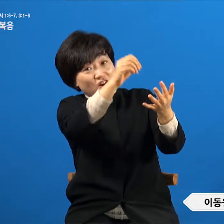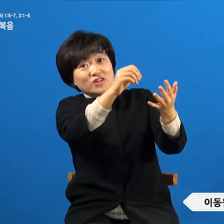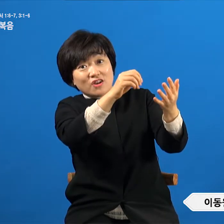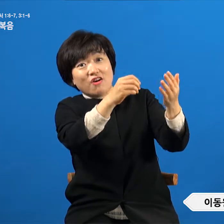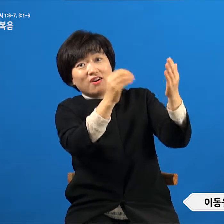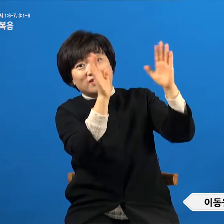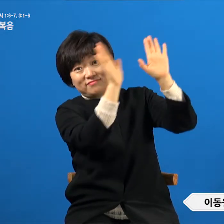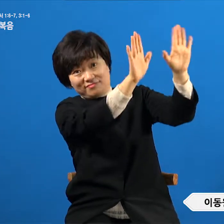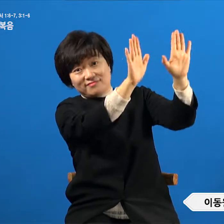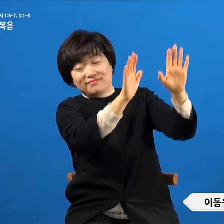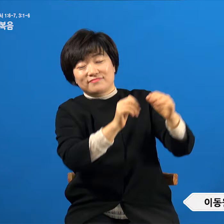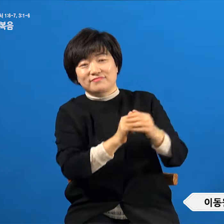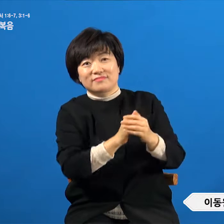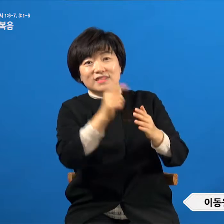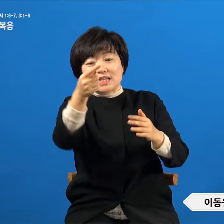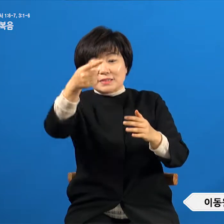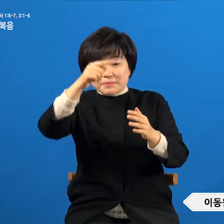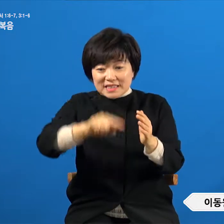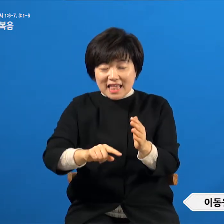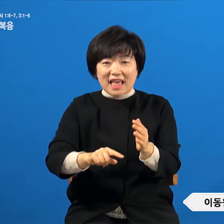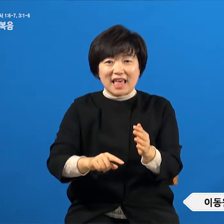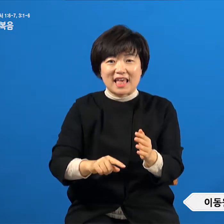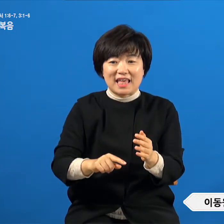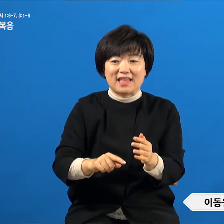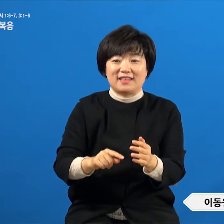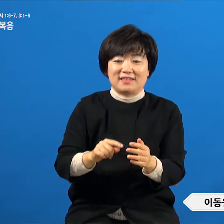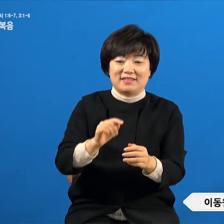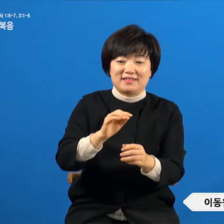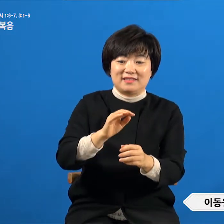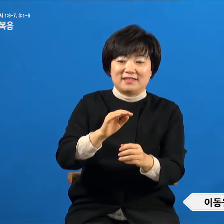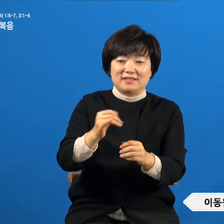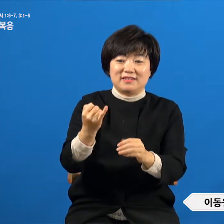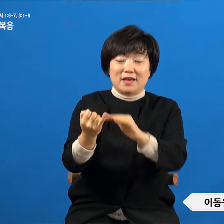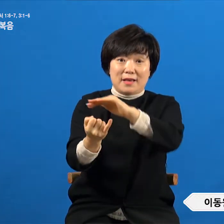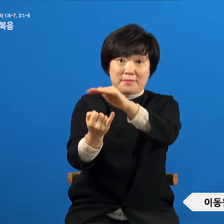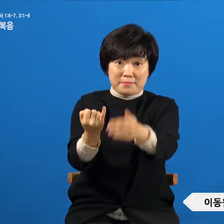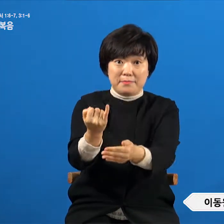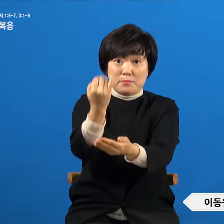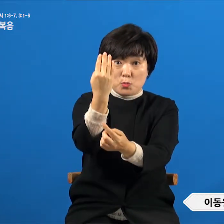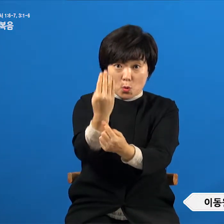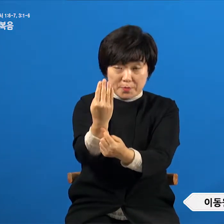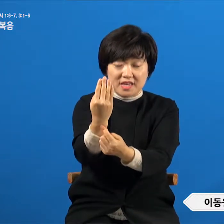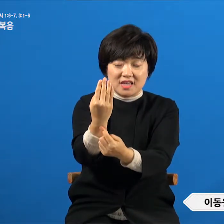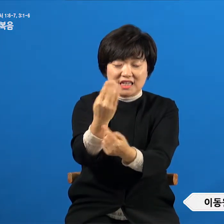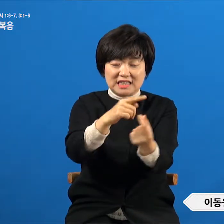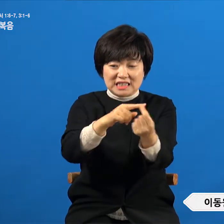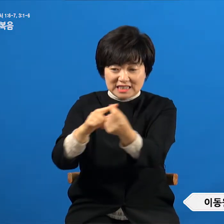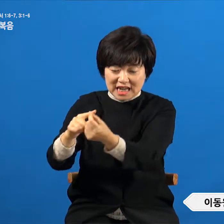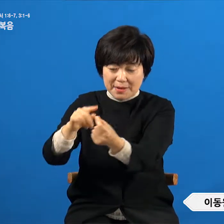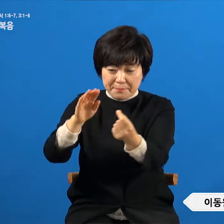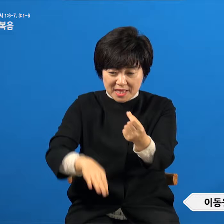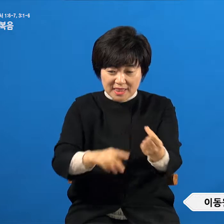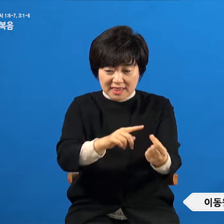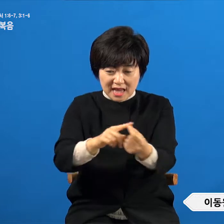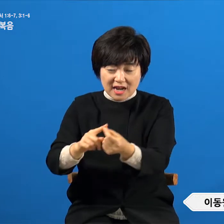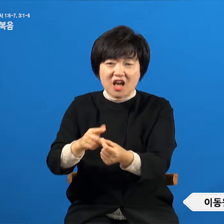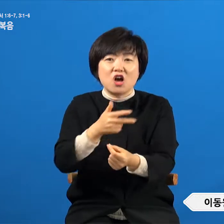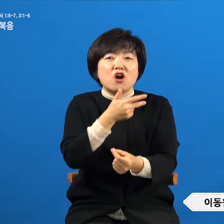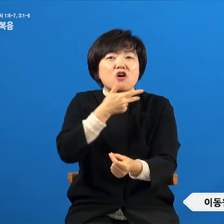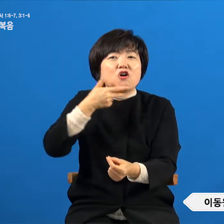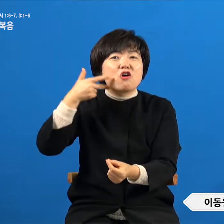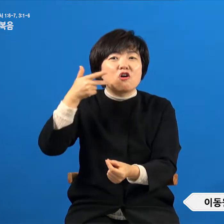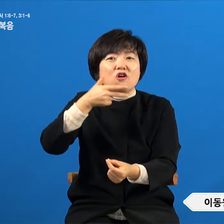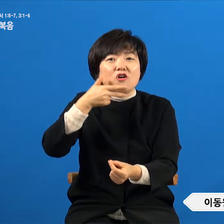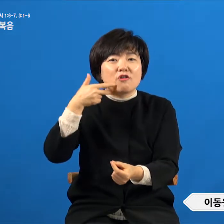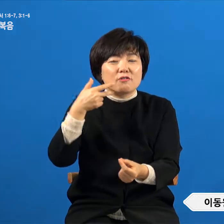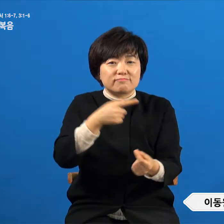근데 그 아래 보니까 다시 그 묘비에 보니까 말이죠. 그 아래는 또 뭐가 쓰여 있냐? 맨 아래 부분에 영어로